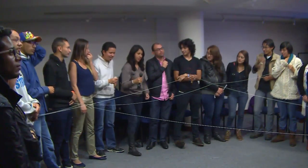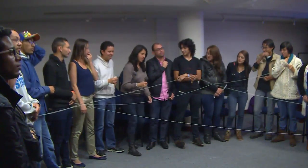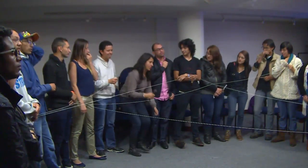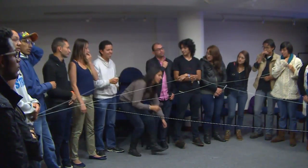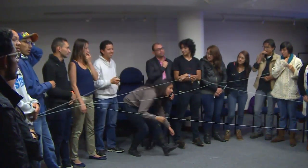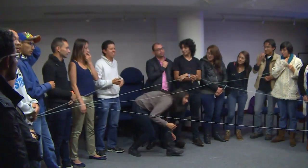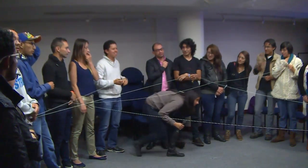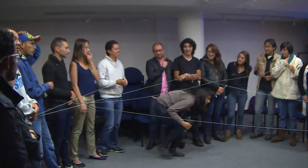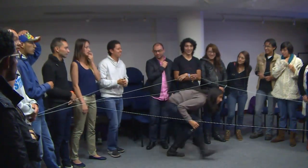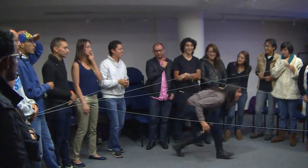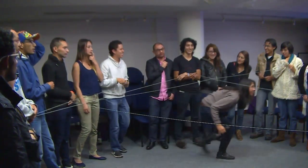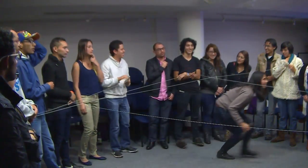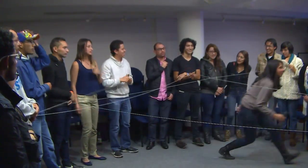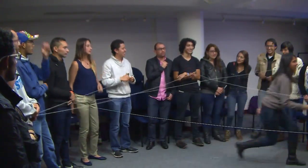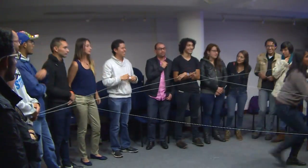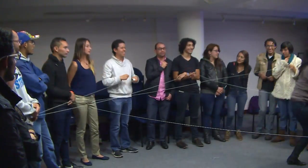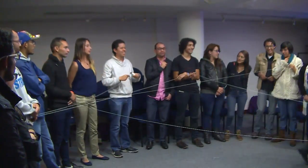Puntual.